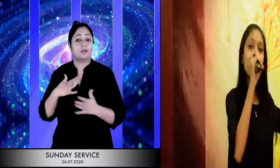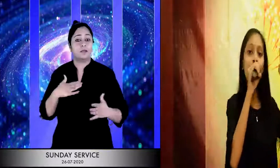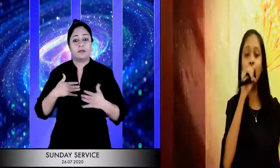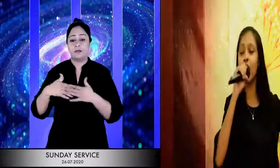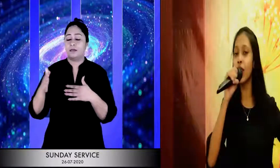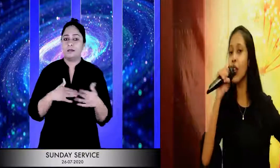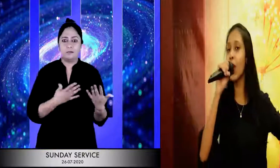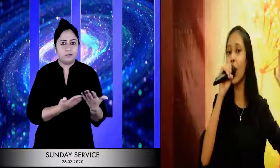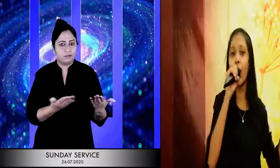যিশুর জন্য,